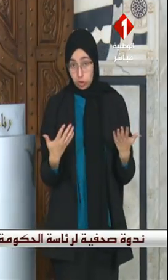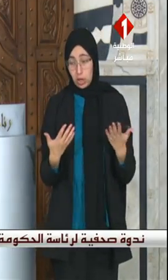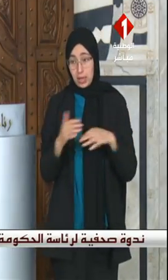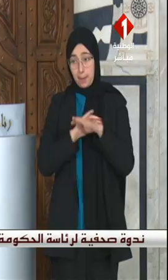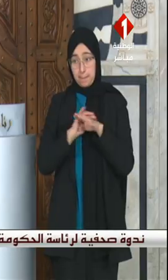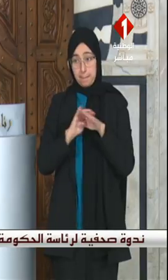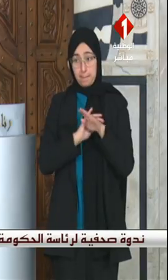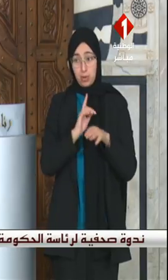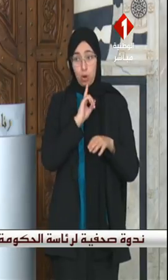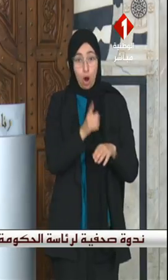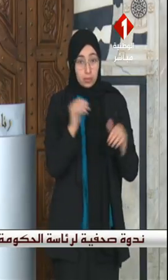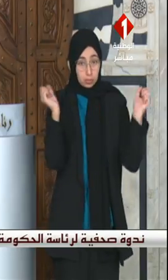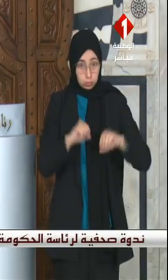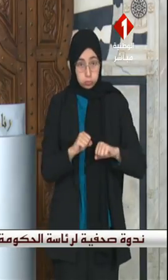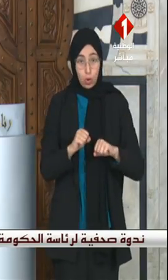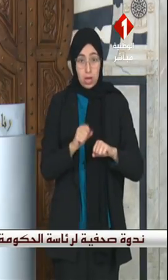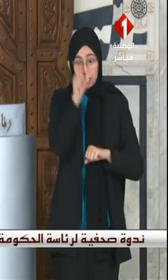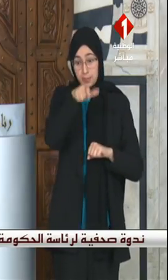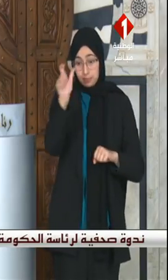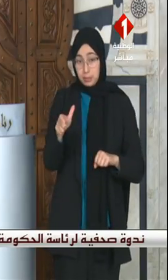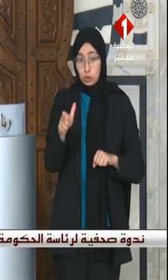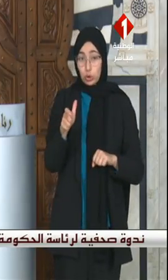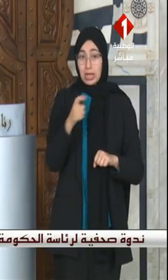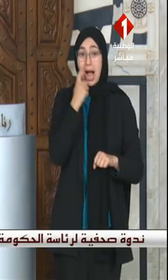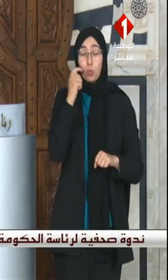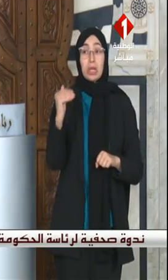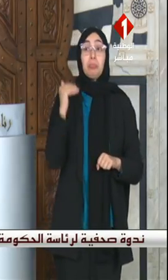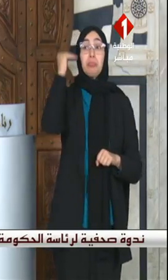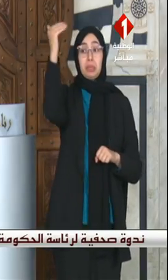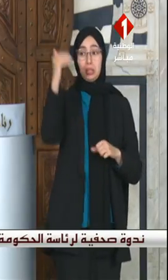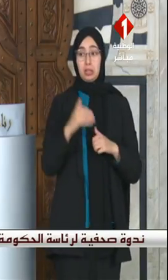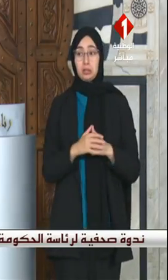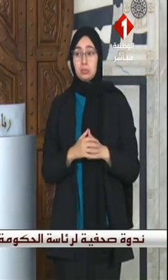الموضوع ذي؟ نجم نفرض يعني